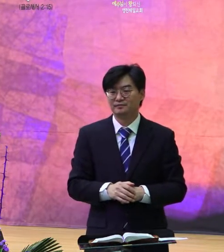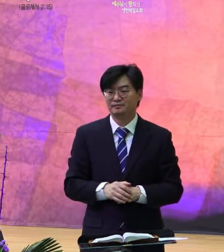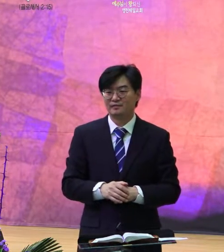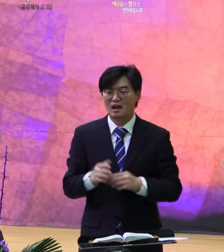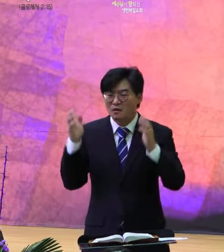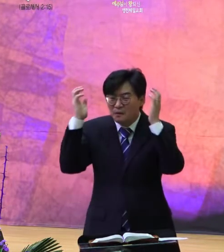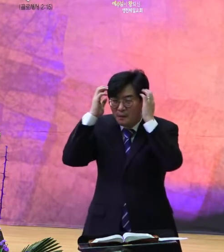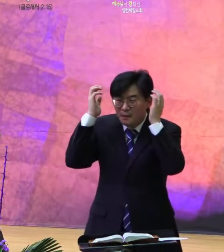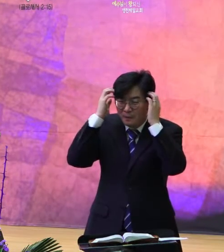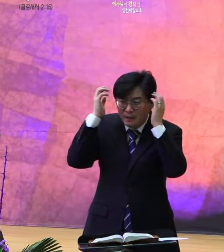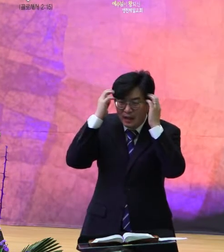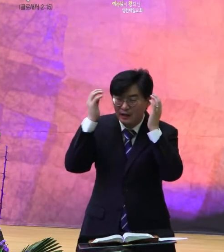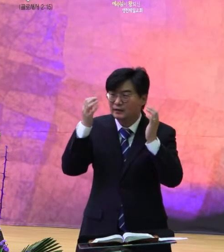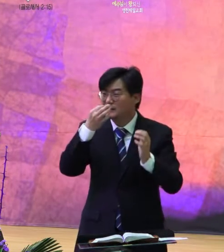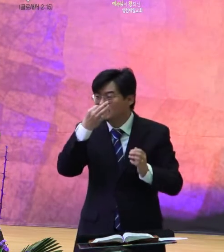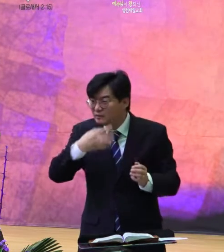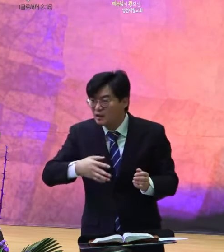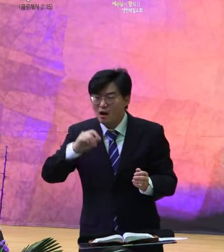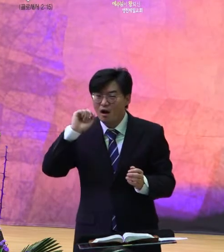고난과 역경이 있습니다.